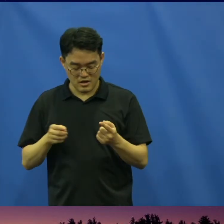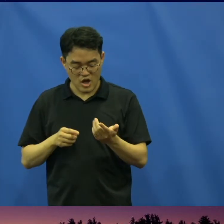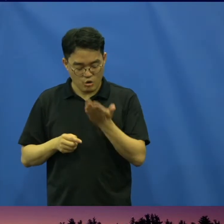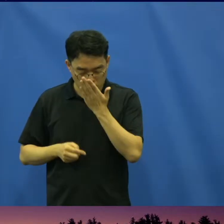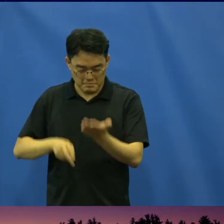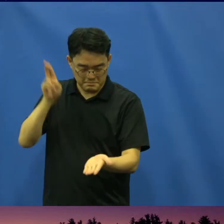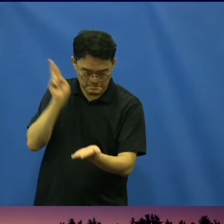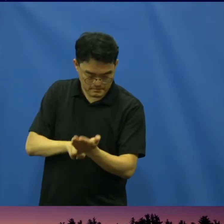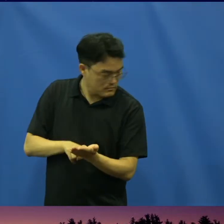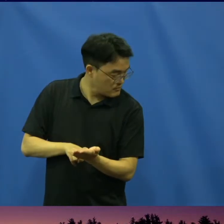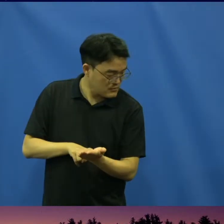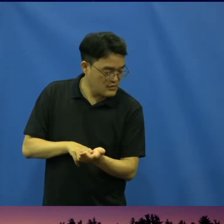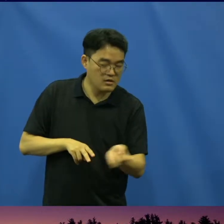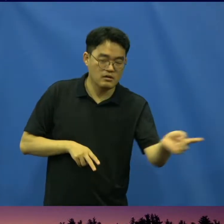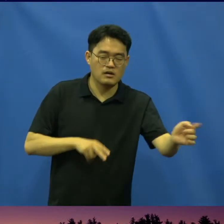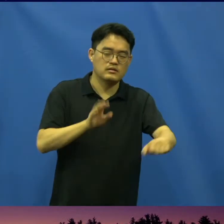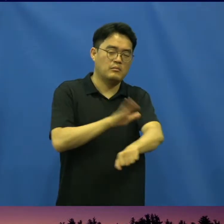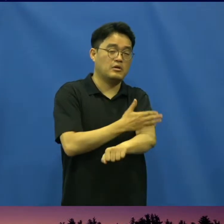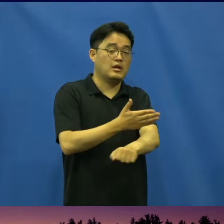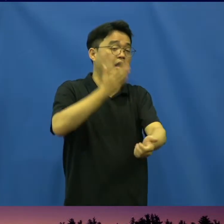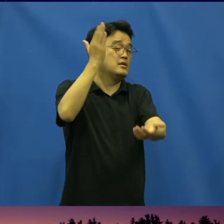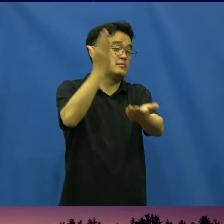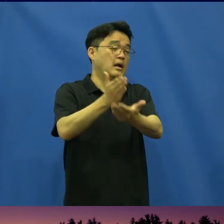하는 게 아니고.